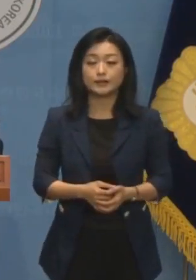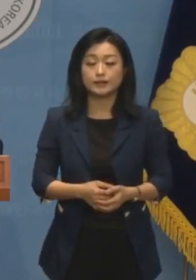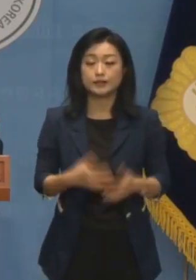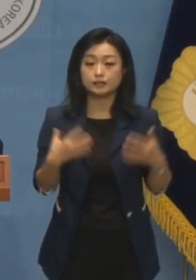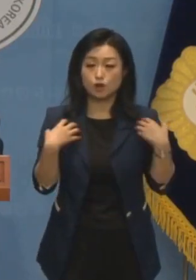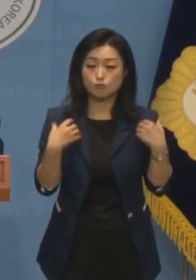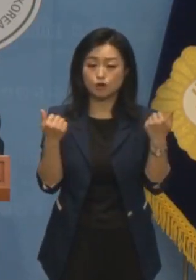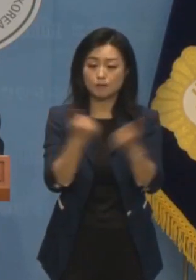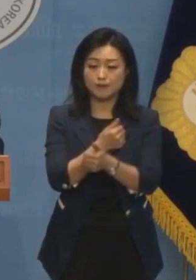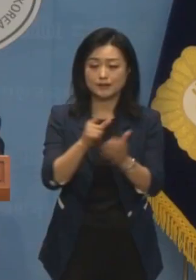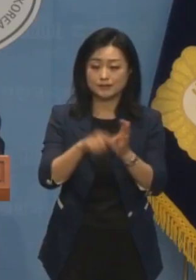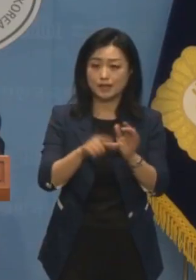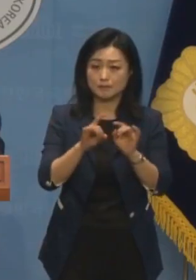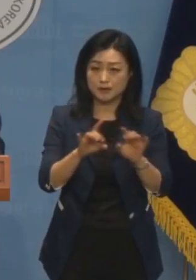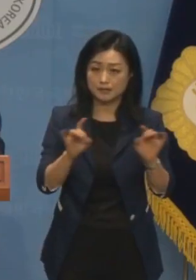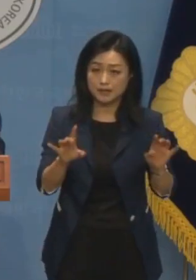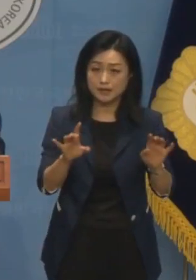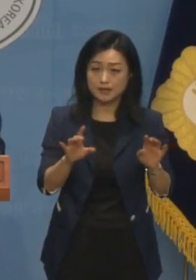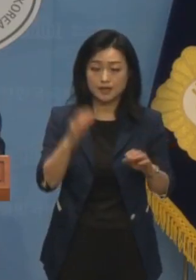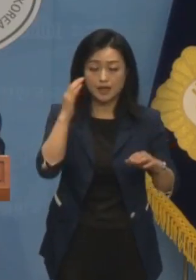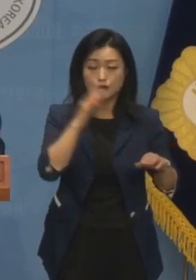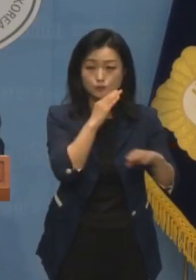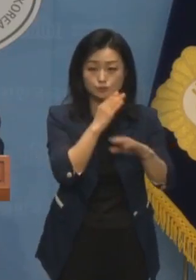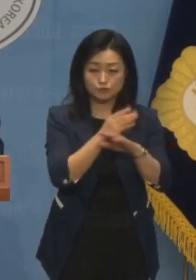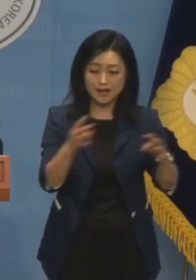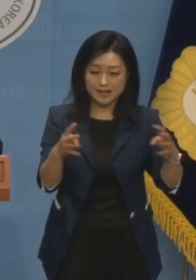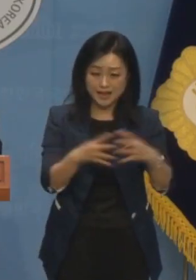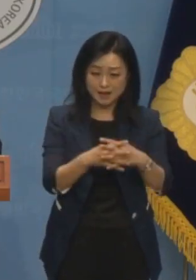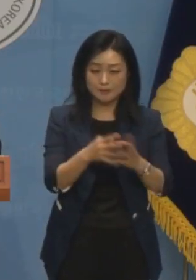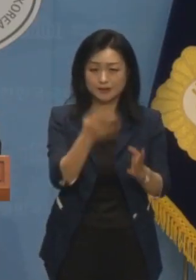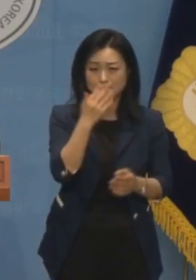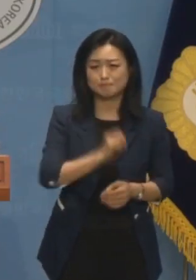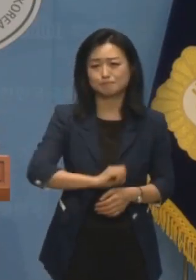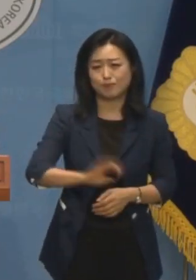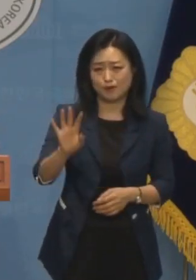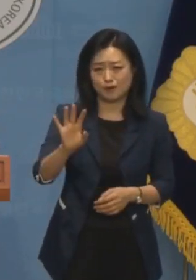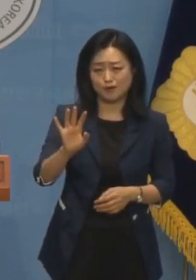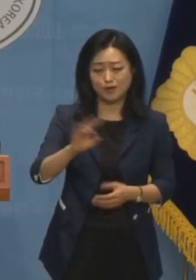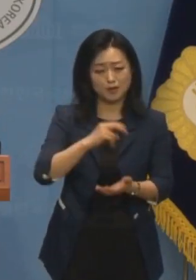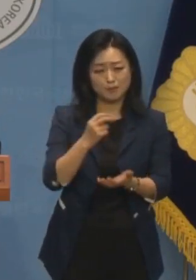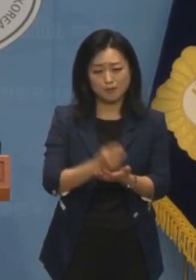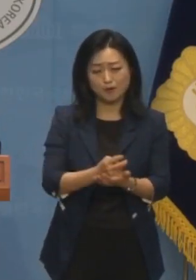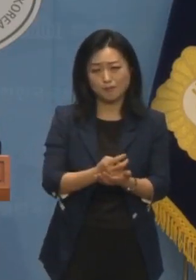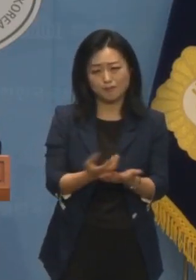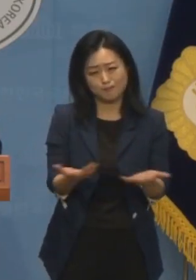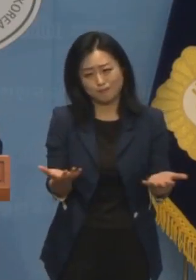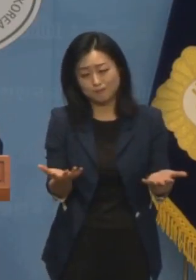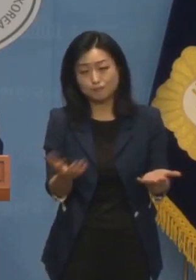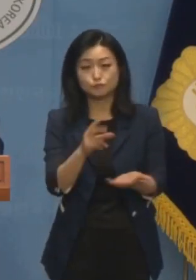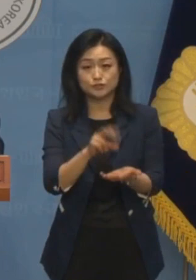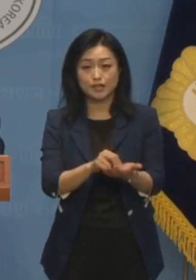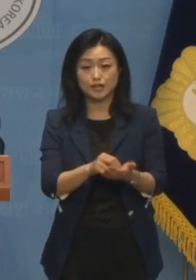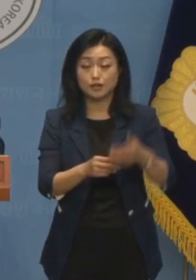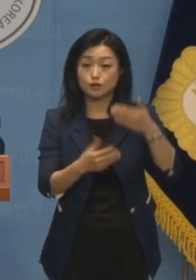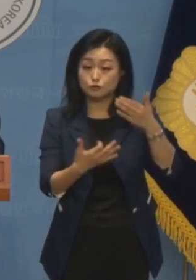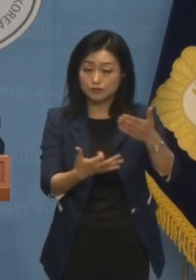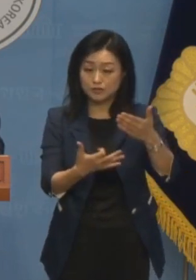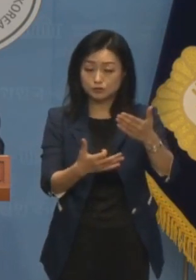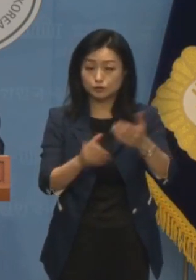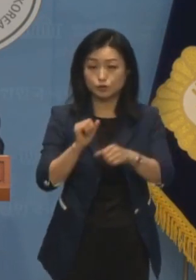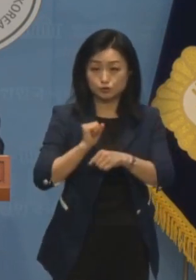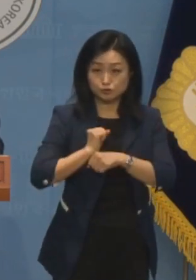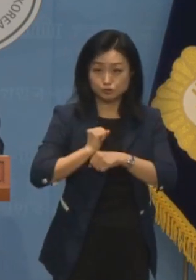정부가 바뀔 때마다 남북 합의서가 휴지 조각이 되는 것을 막고 법적 지위를 갖도록 해야 합니다. 9.19